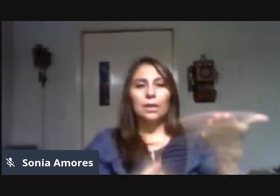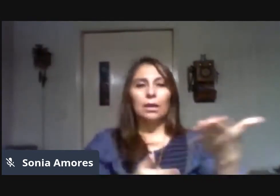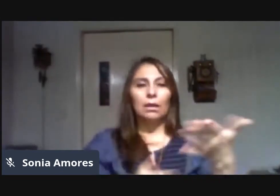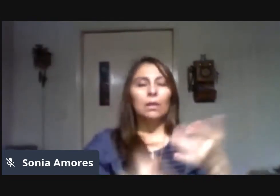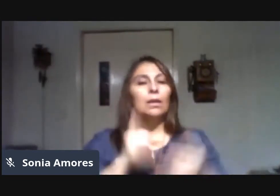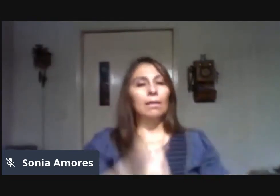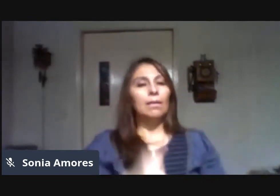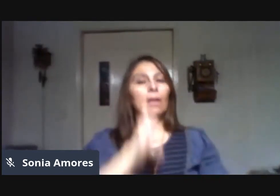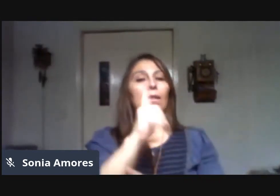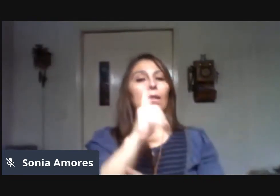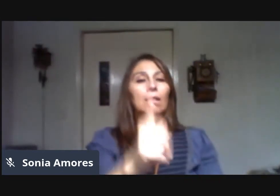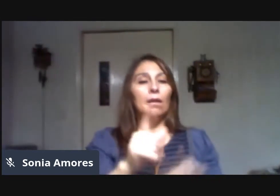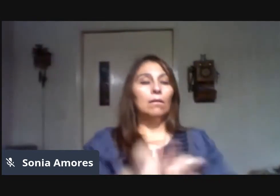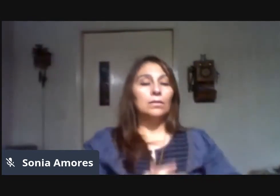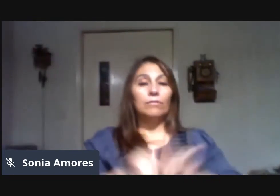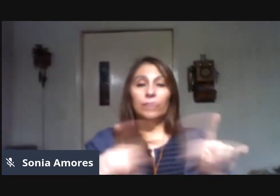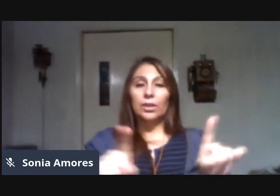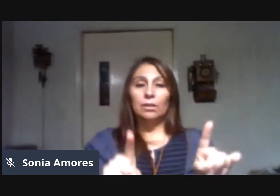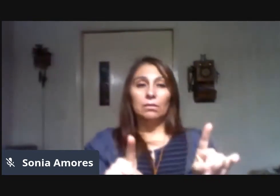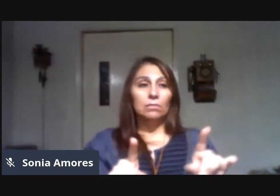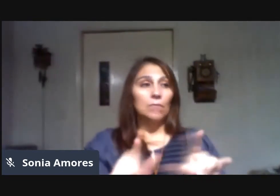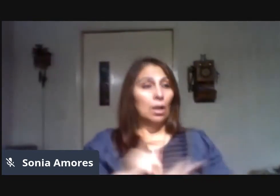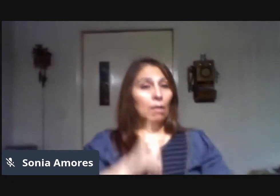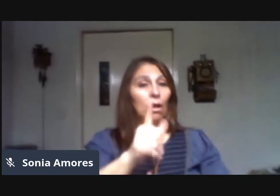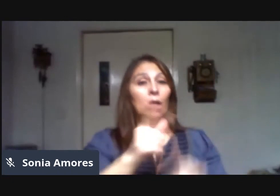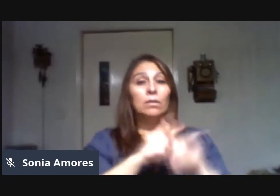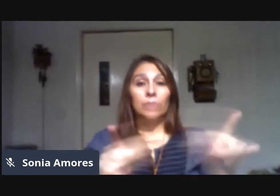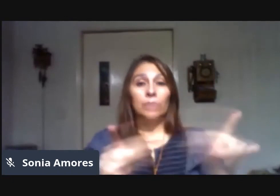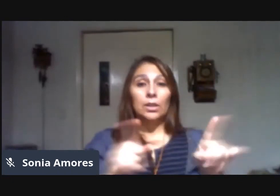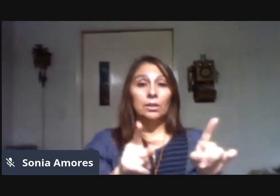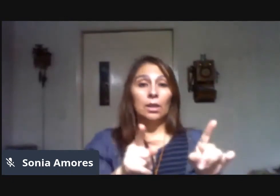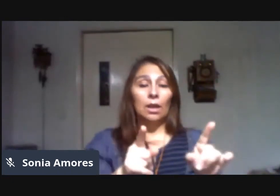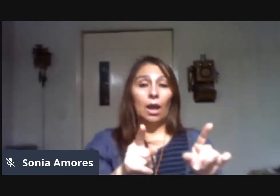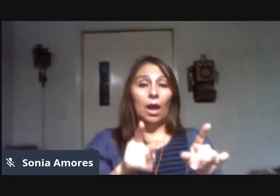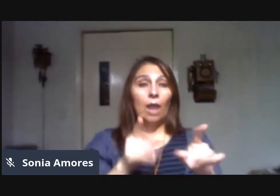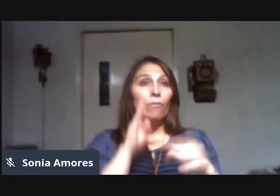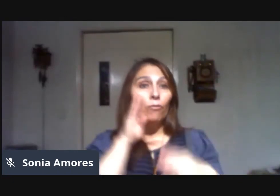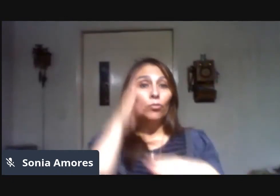liderazgo diferente a los destinos de este país.